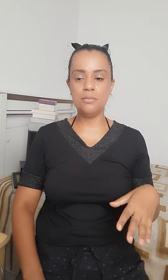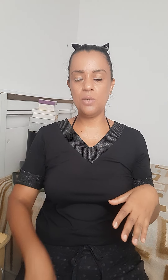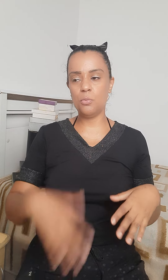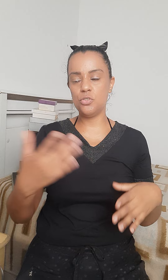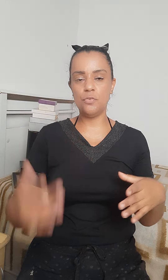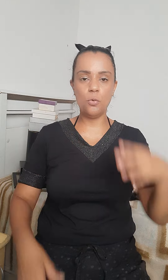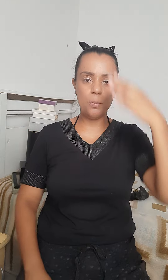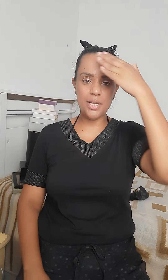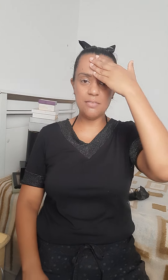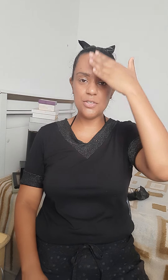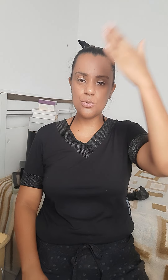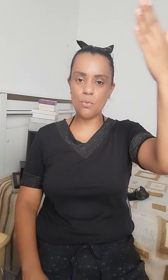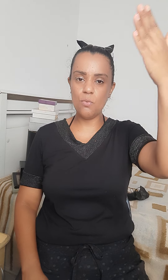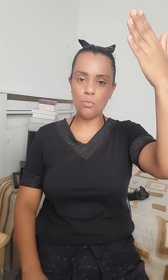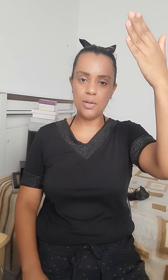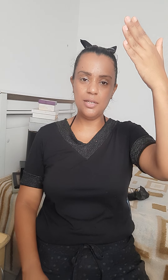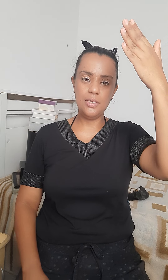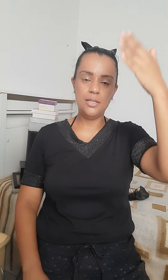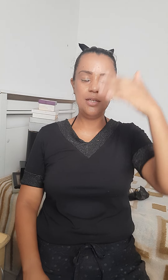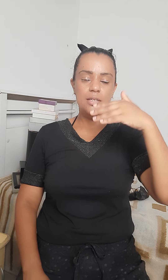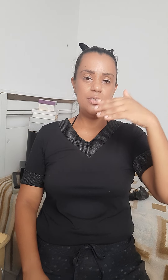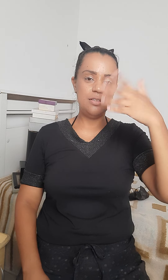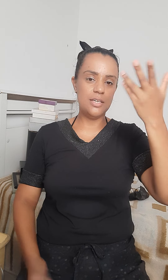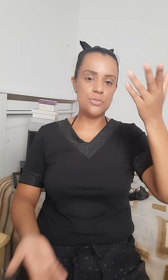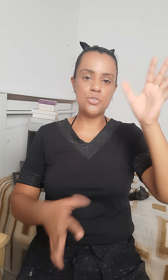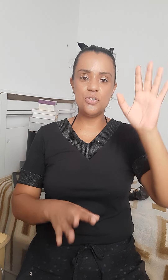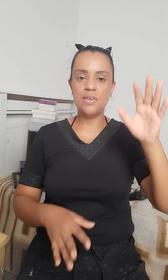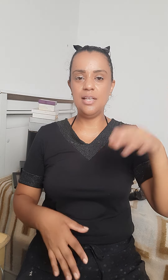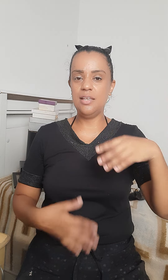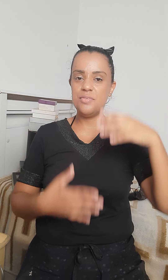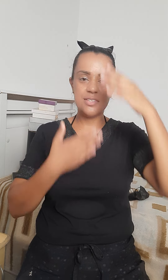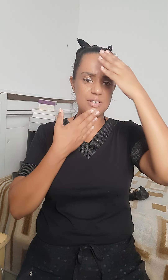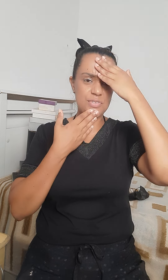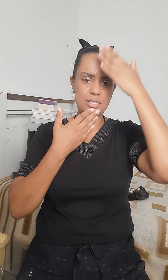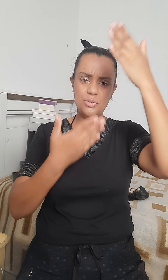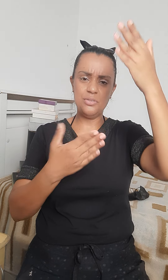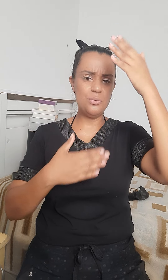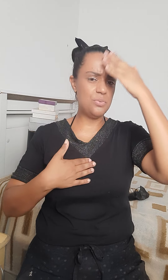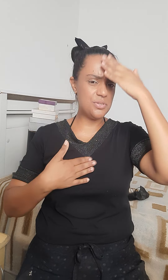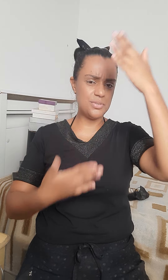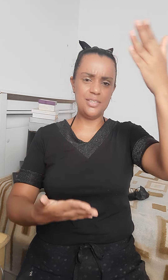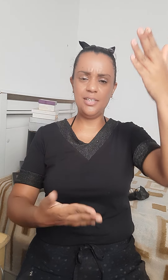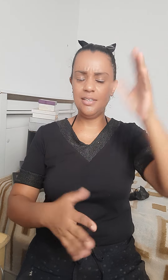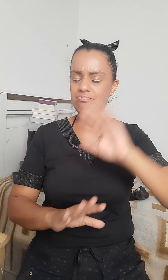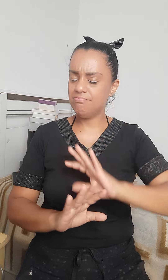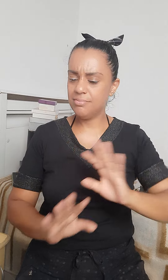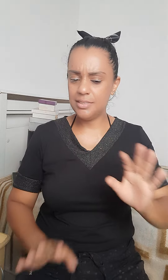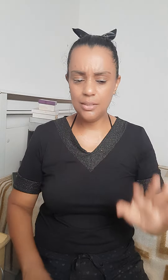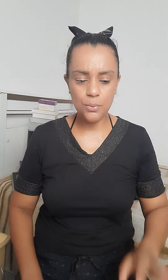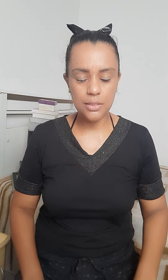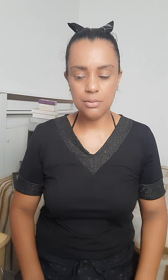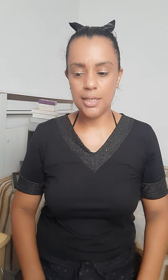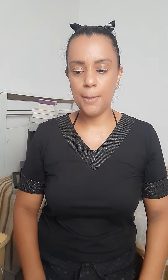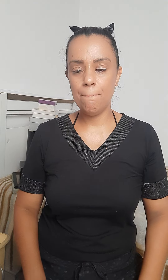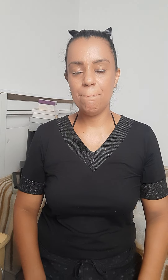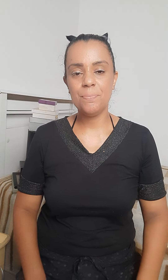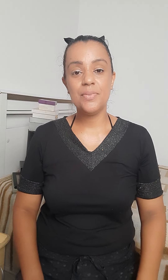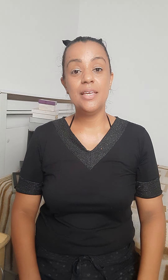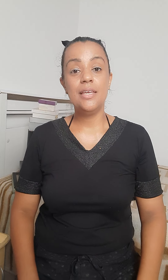uma mão estiver ocupada, vai só com uma. Se as duas estiverem livres, quiser fazer com as duas ou aqui, tranquilo, tá?